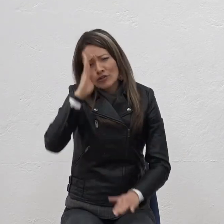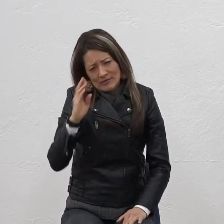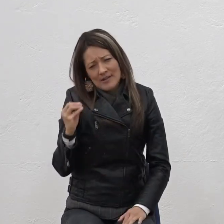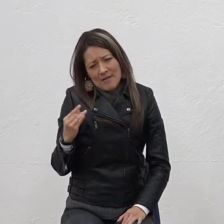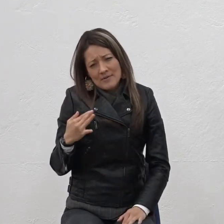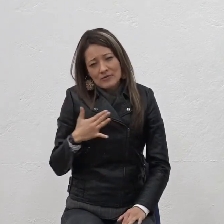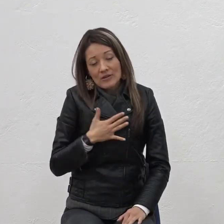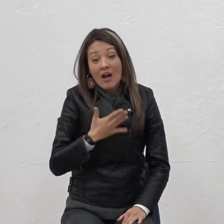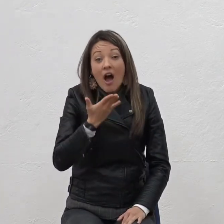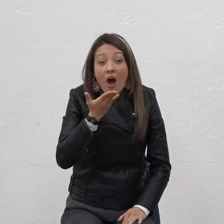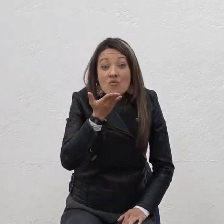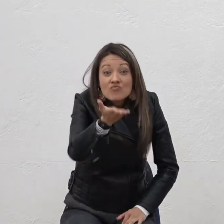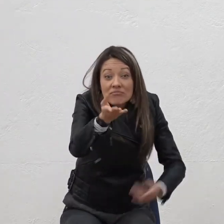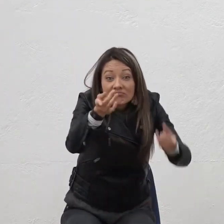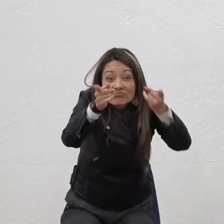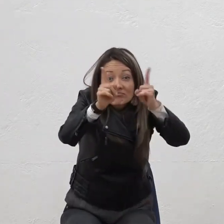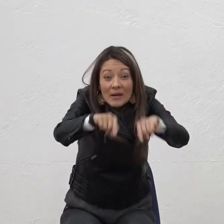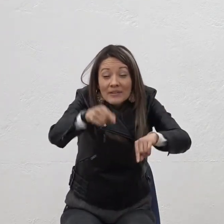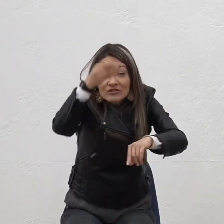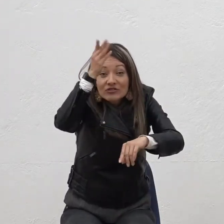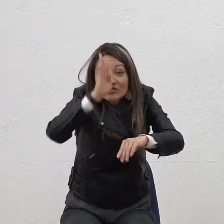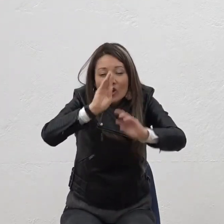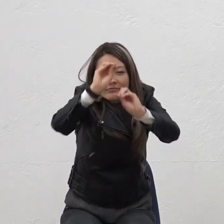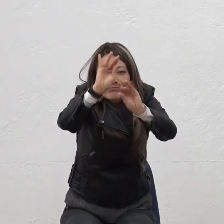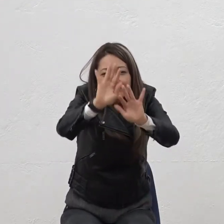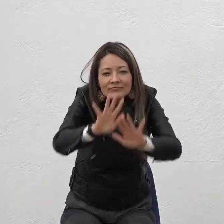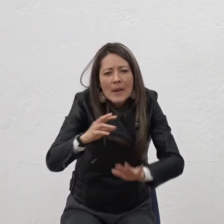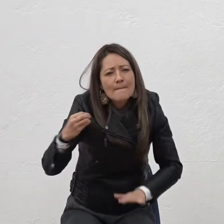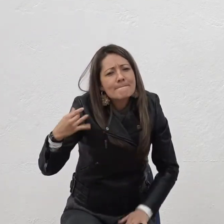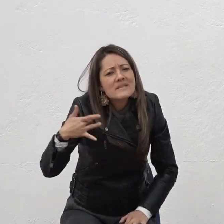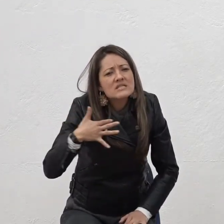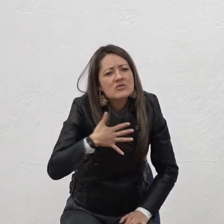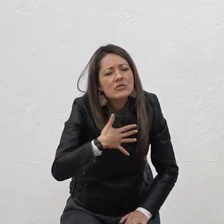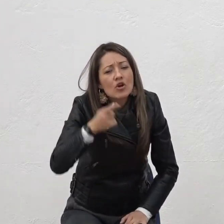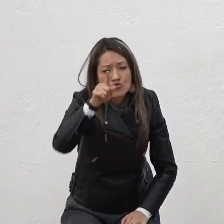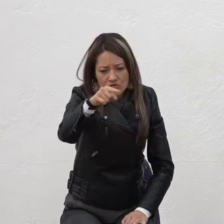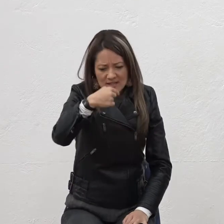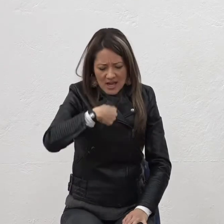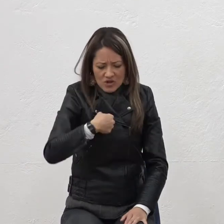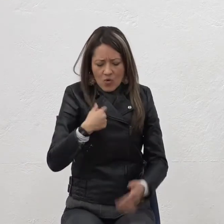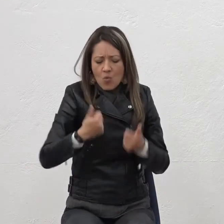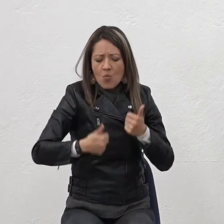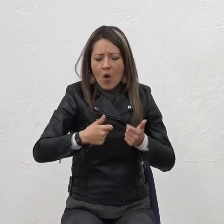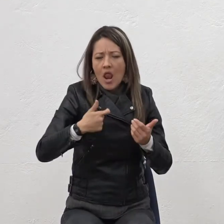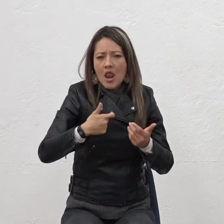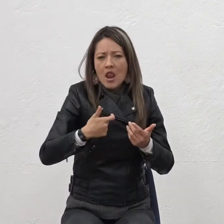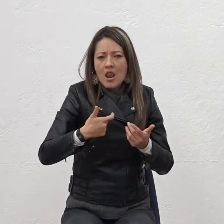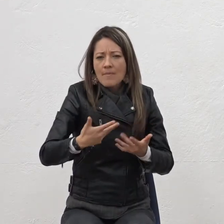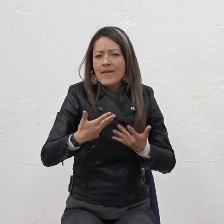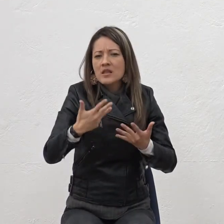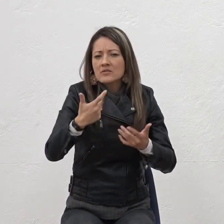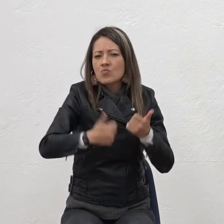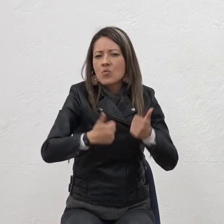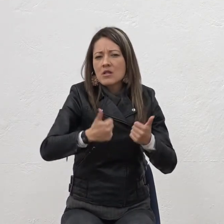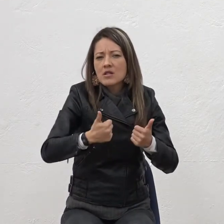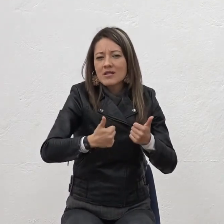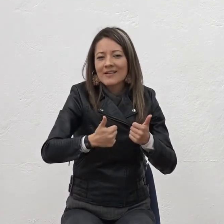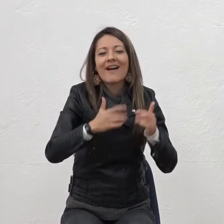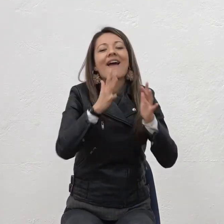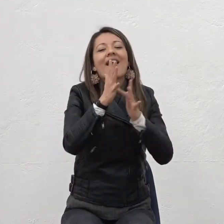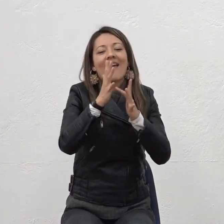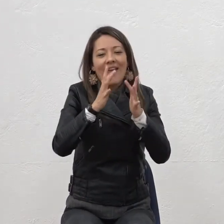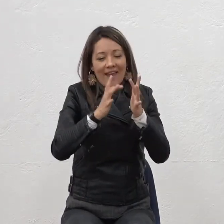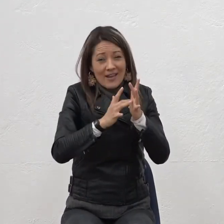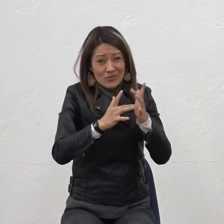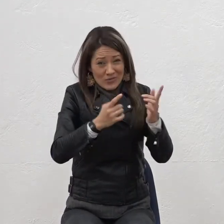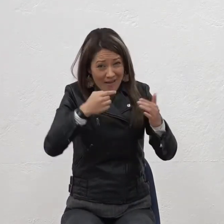usted le llegó el Dios de la misericordia? ¿Qué merecíamos usted y yo? ¿Qué merecíamos? Que Jesús